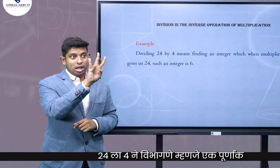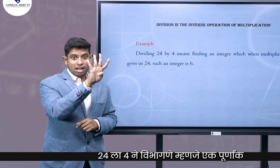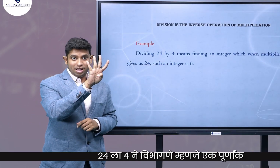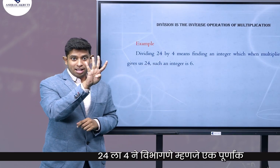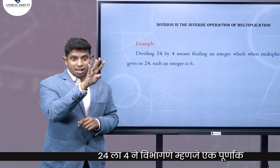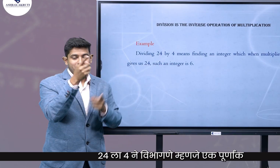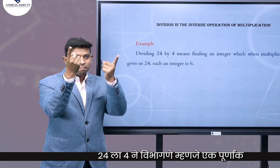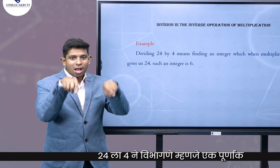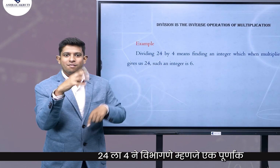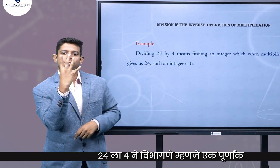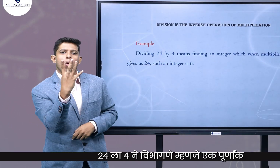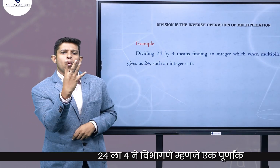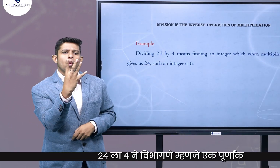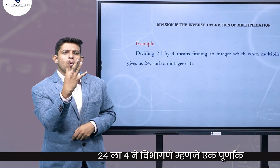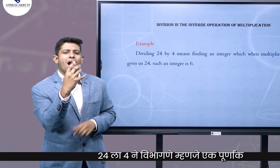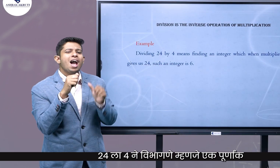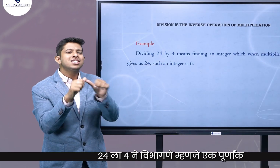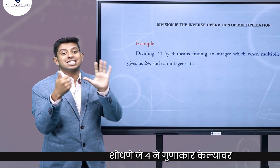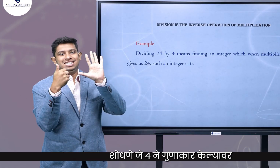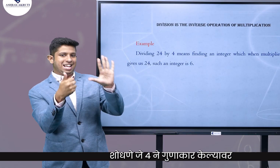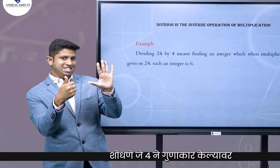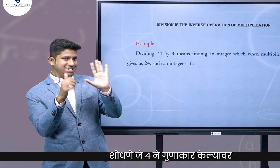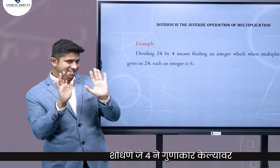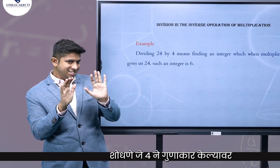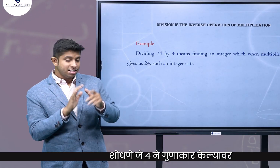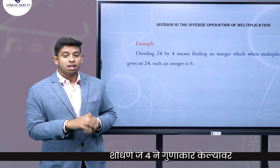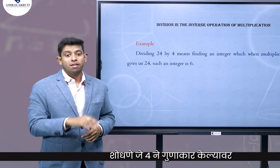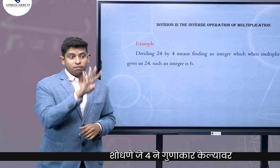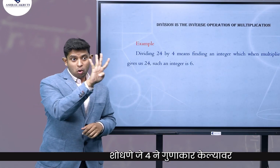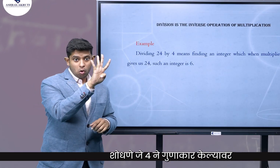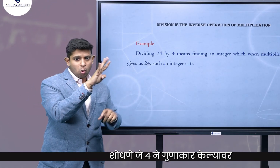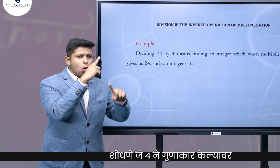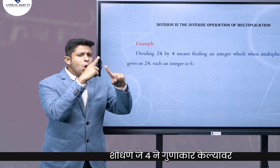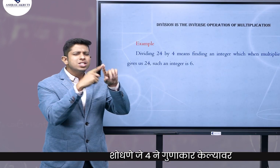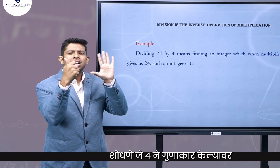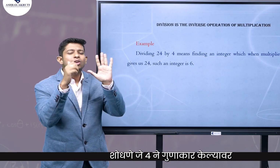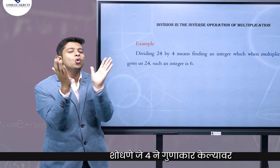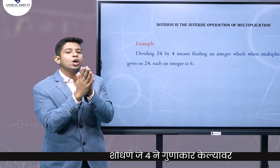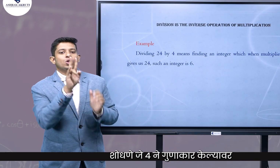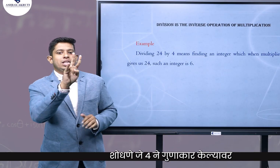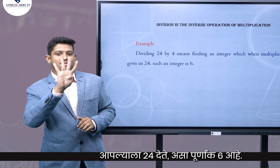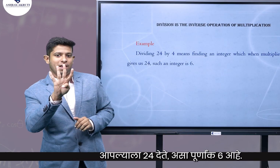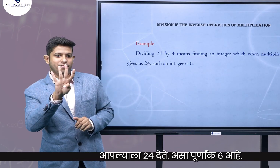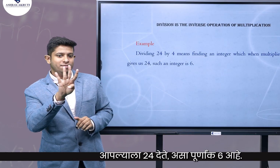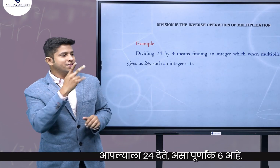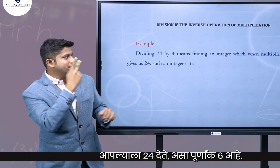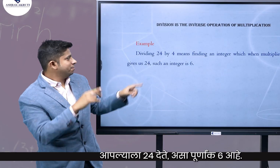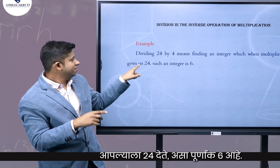24 ला 4 ने विभागणे म्हणजे एक पूर्णांक शोधणे जे 4 ने गुणाकार केल्यावर आपल्याला 24 देते